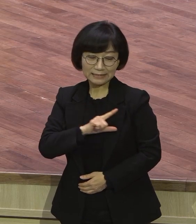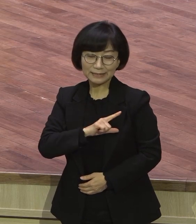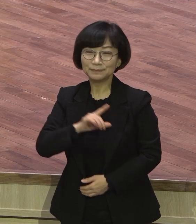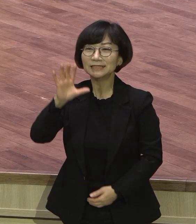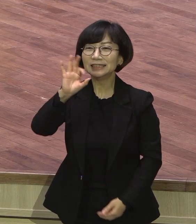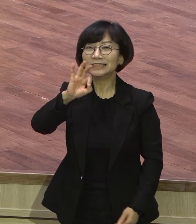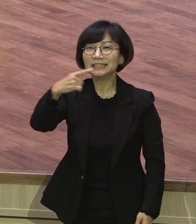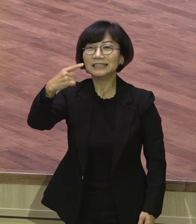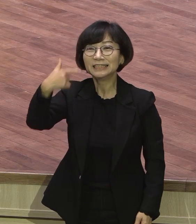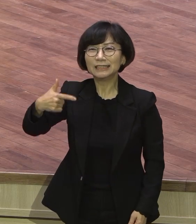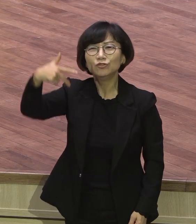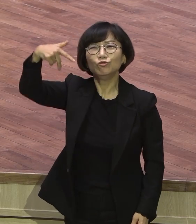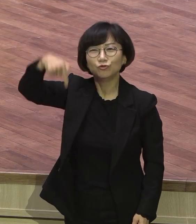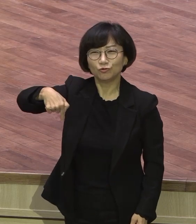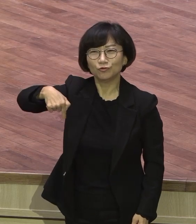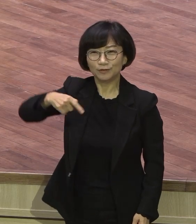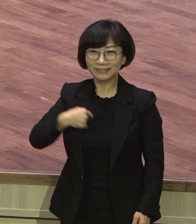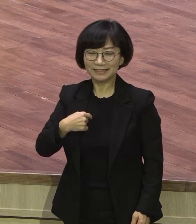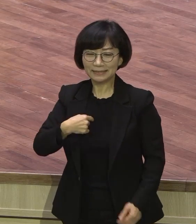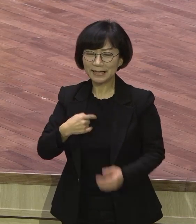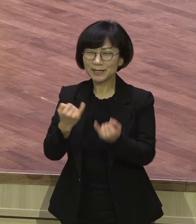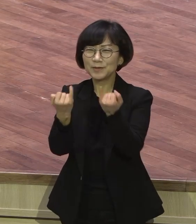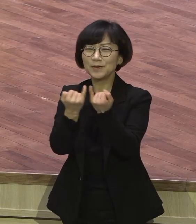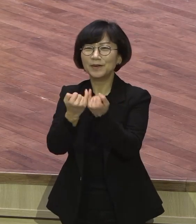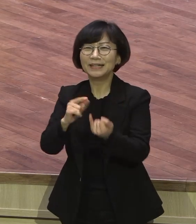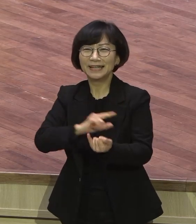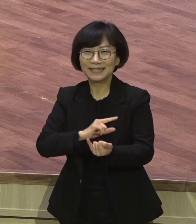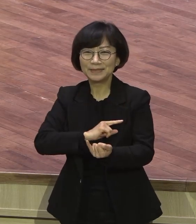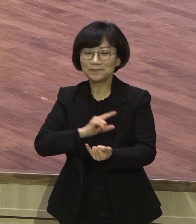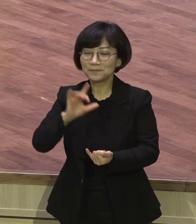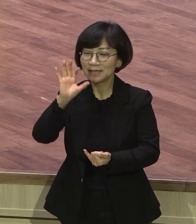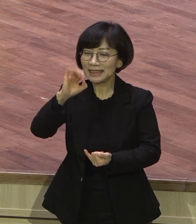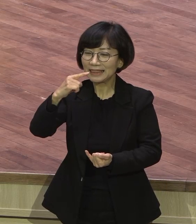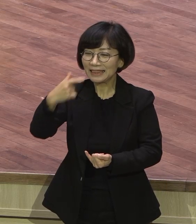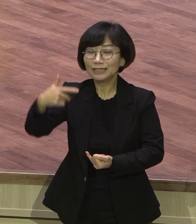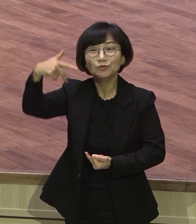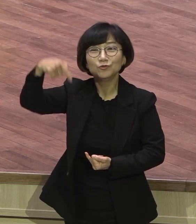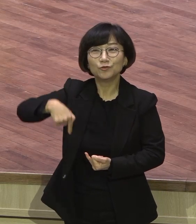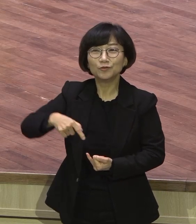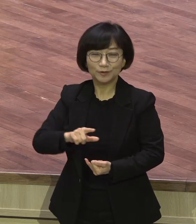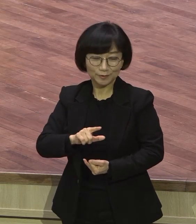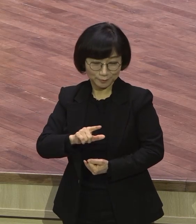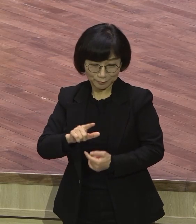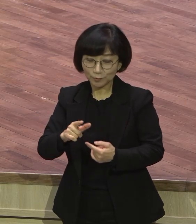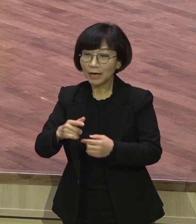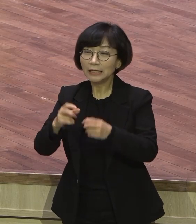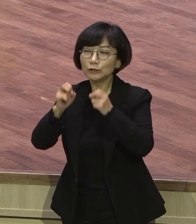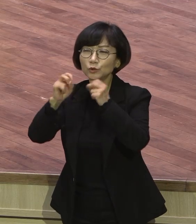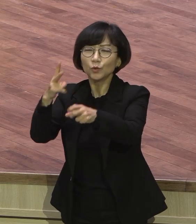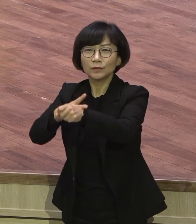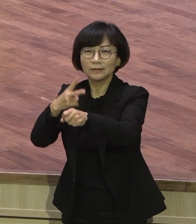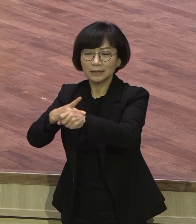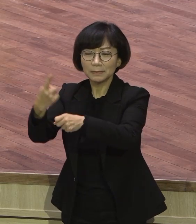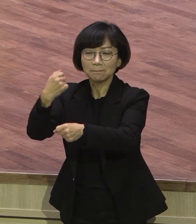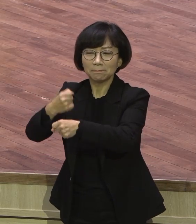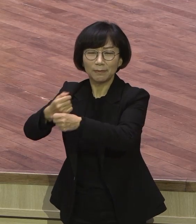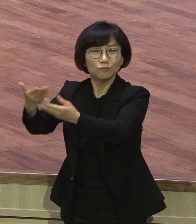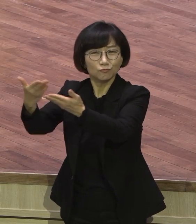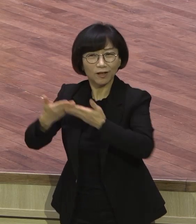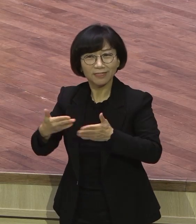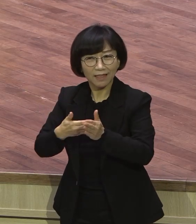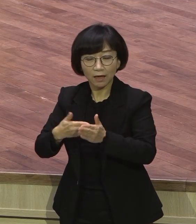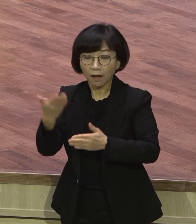여자 이름 성교사가 지었다 그래요. 우리 아버지 이야기가 성교사님과 지어줬다는데 이름은 은주 여자 이름